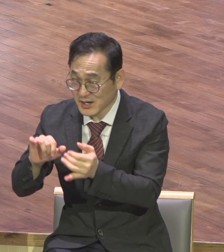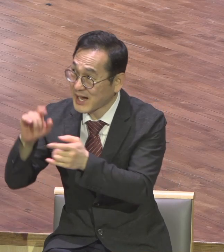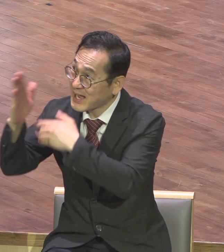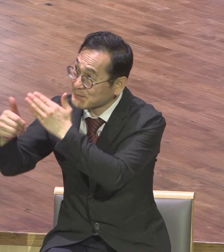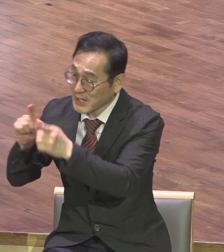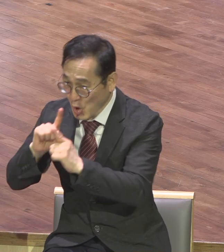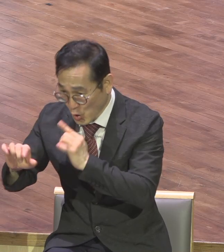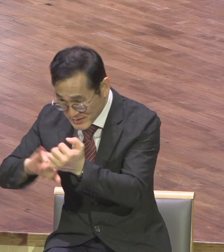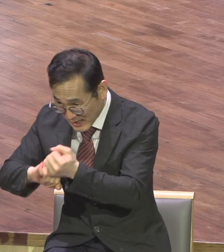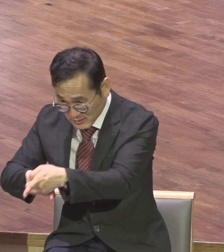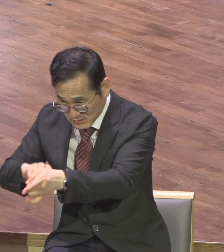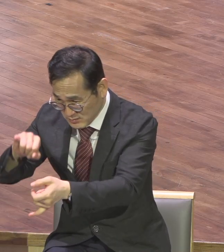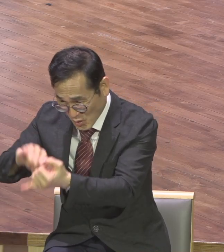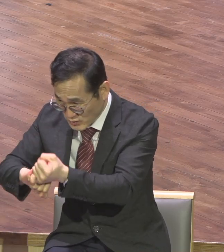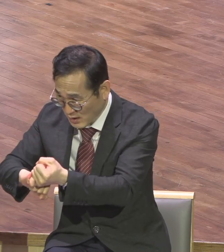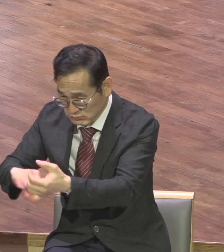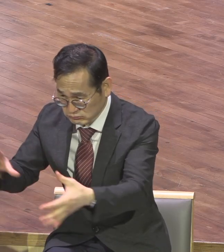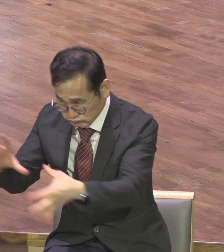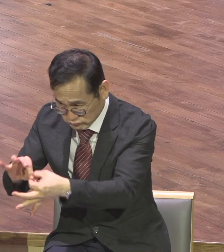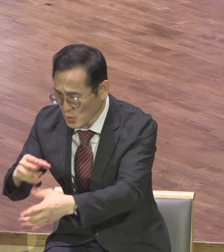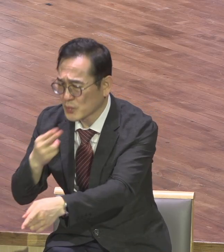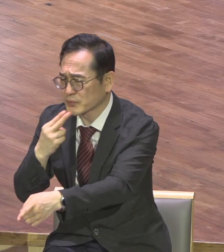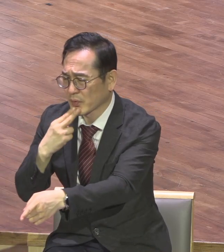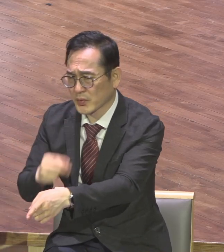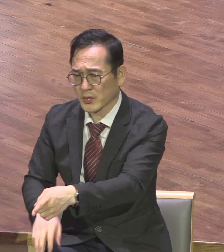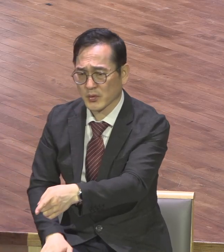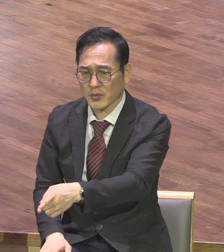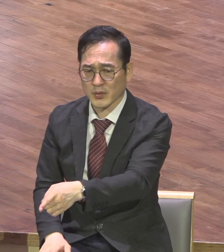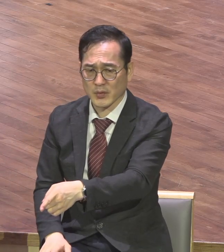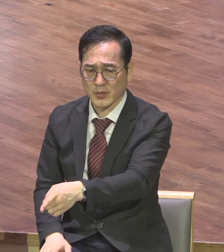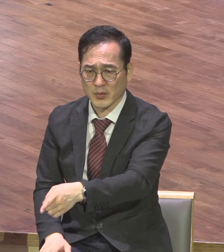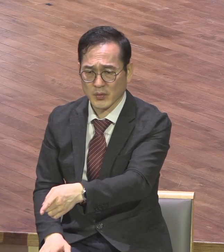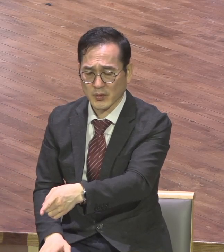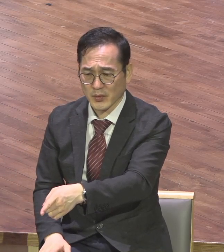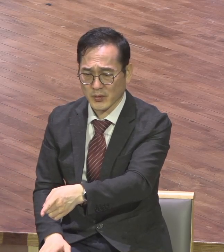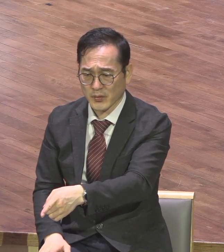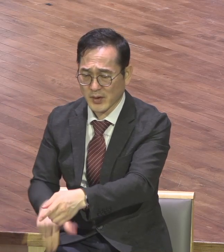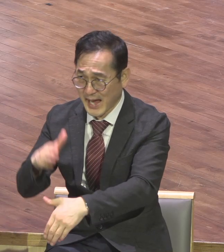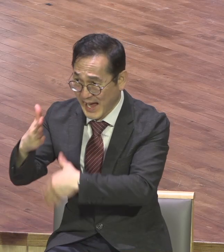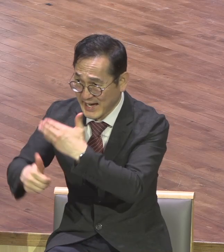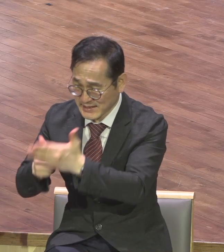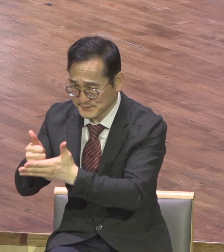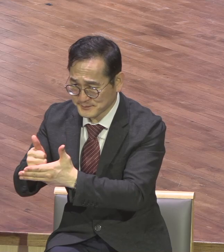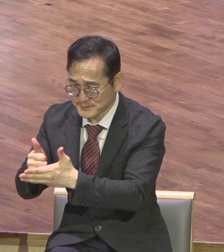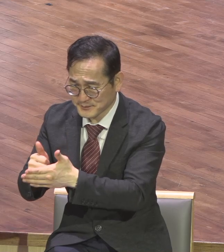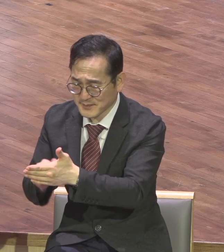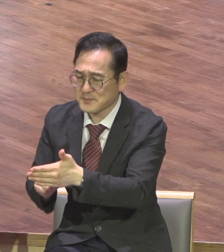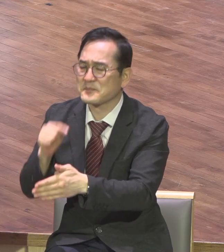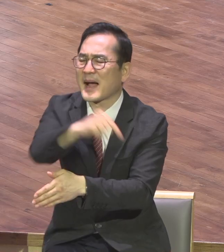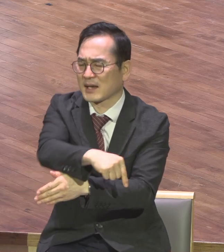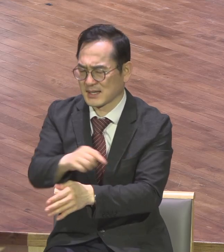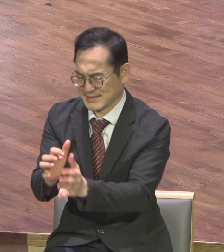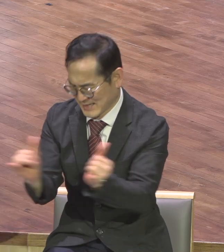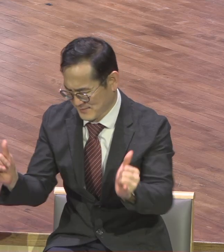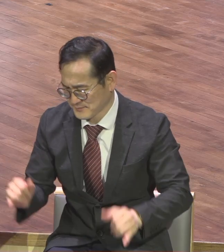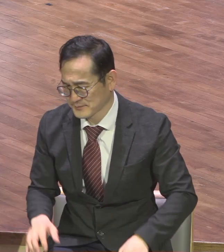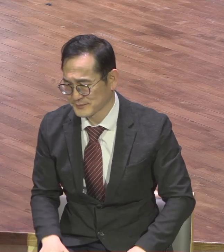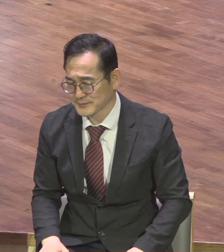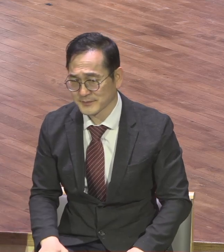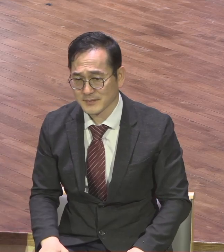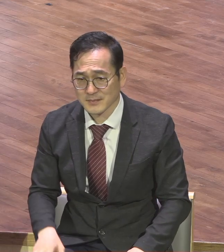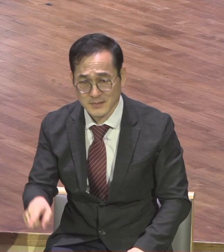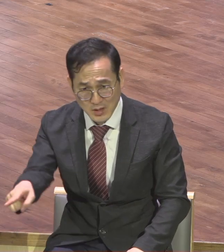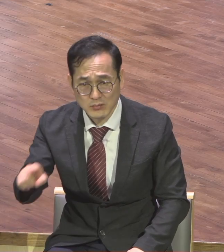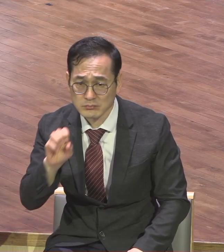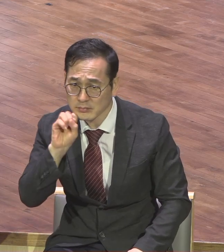외인이요. 그러니 당연히 소망이 없는 비참한 12가지 사단의 영적 흐름 가운데 살다가